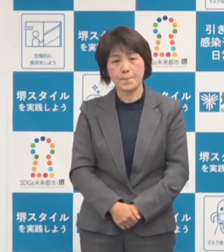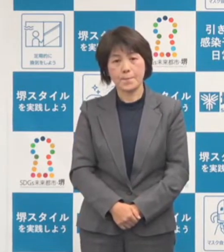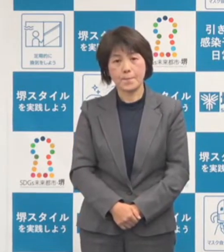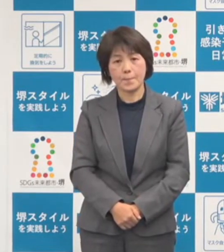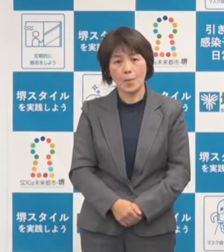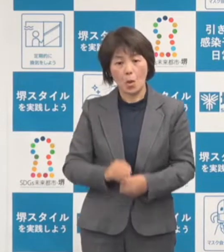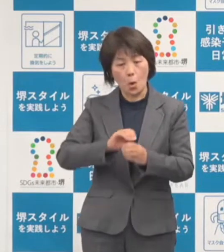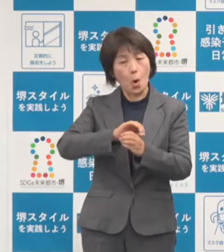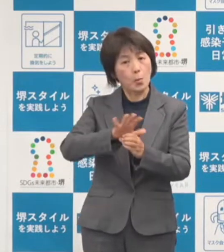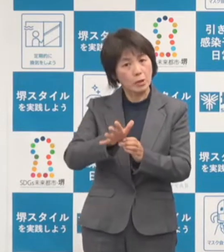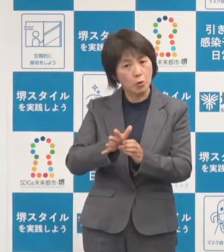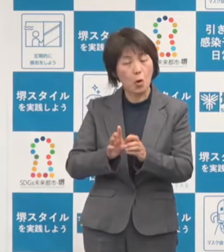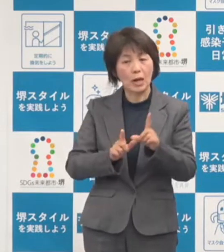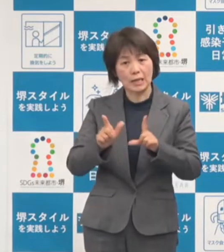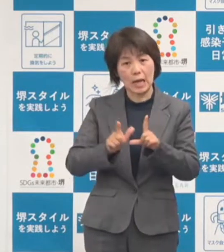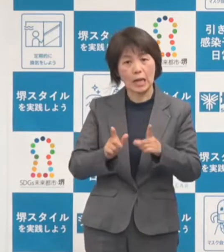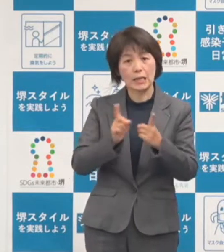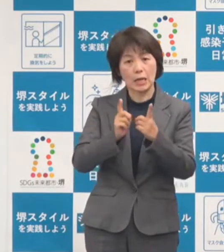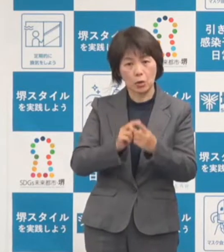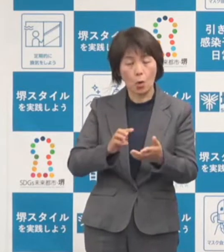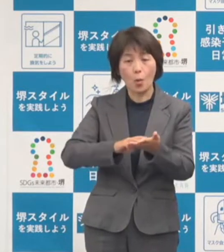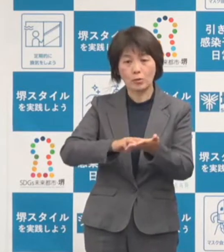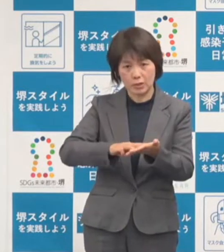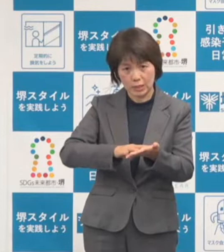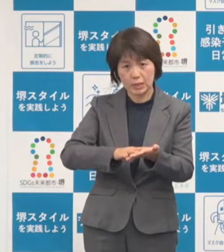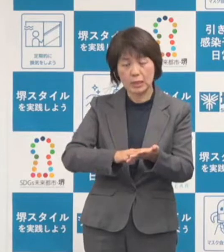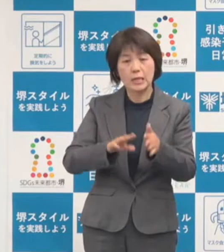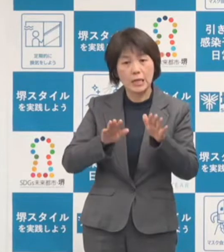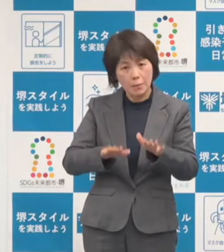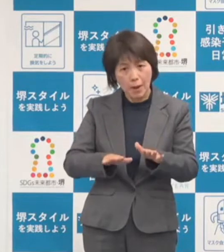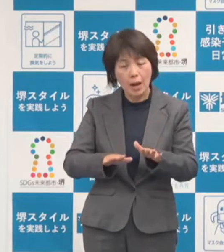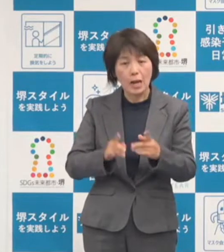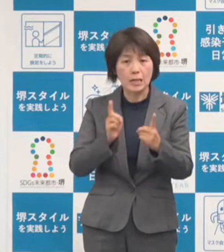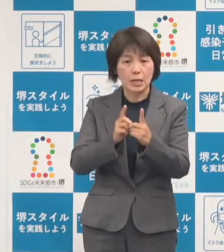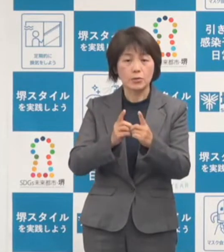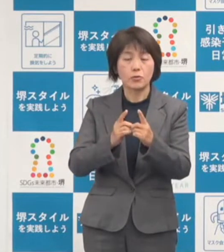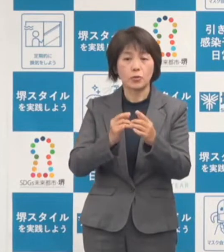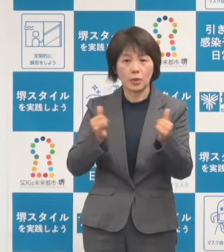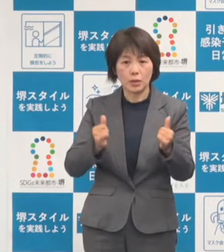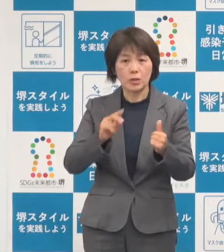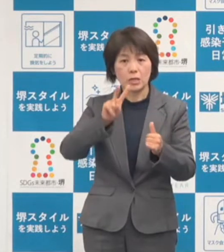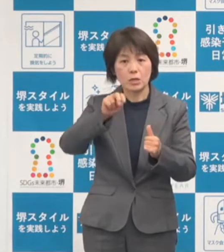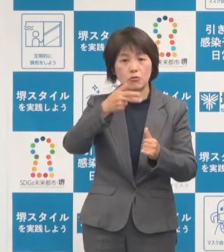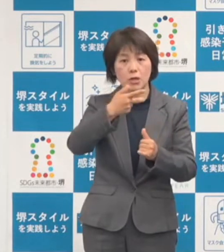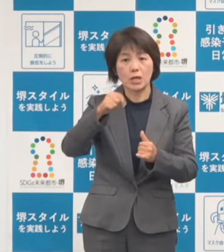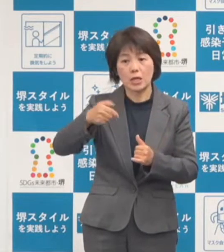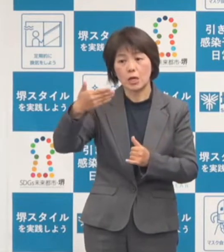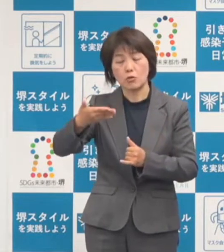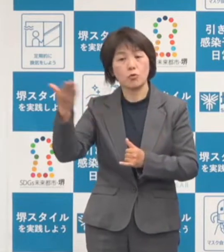オミクロン型対応のワクチン、今、現在対象の方の27.9%が